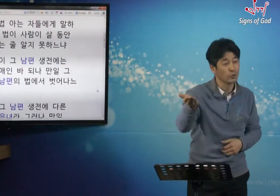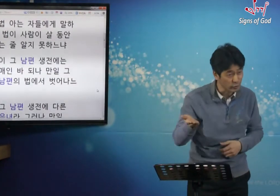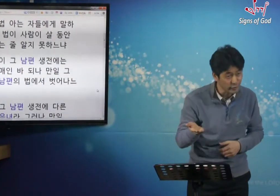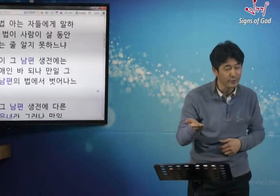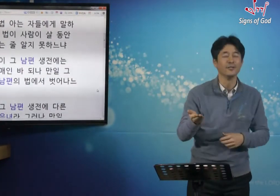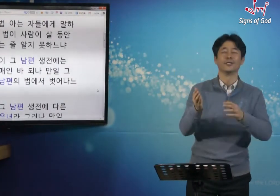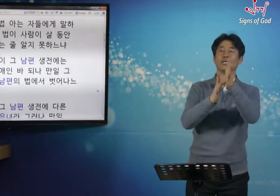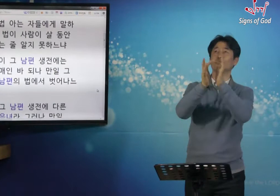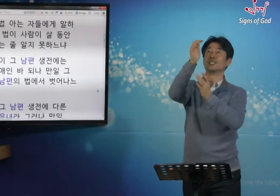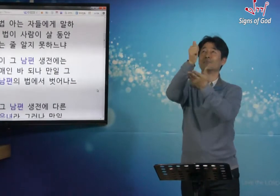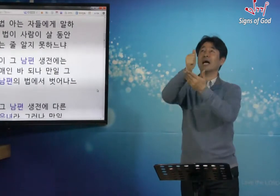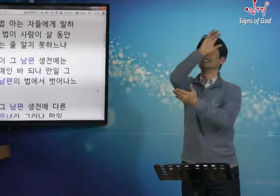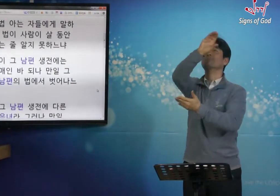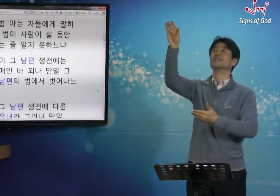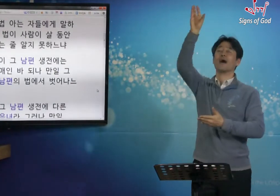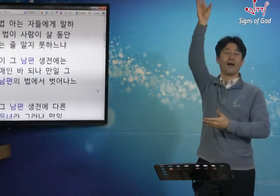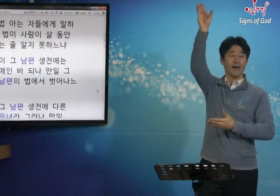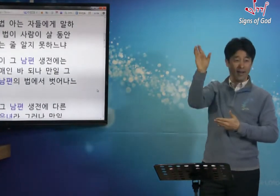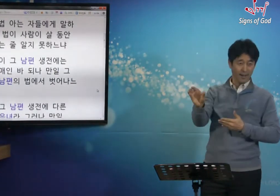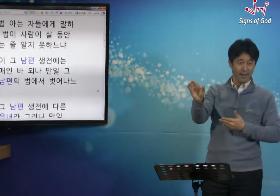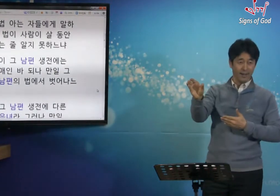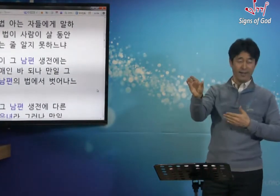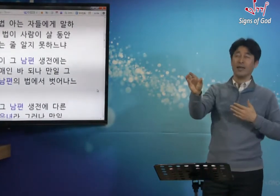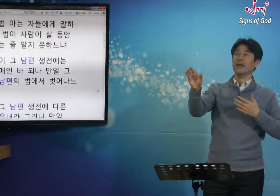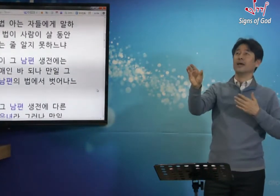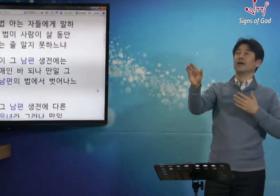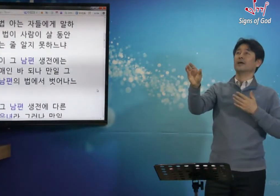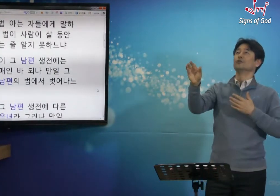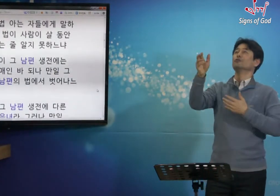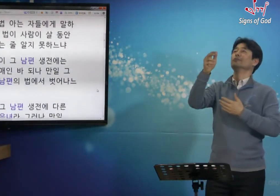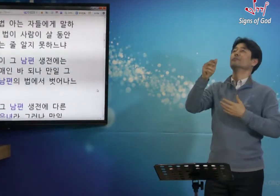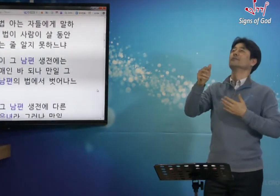때문에 우리가 예수 그리스도의 그 십자가를